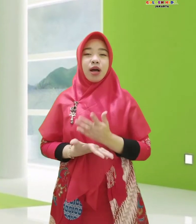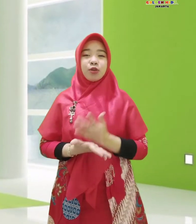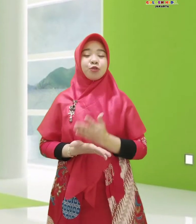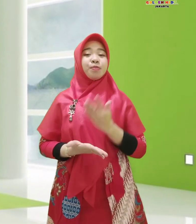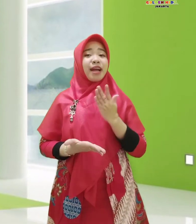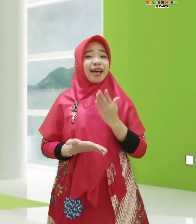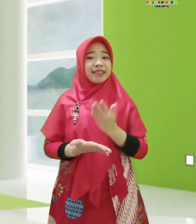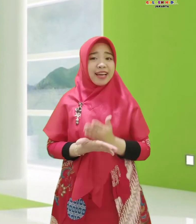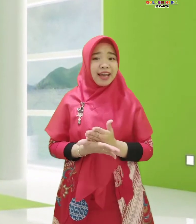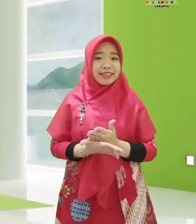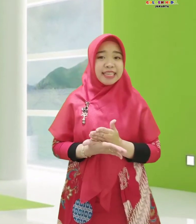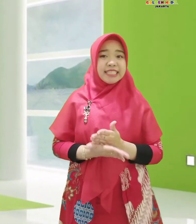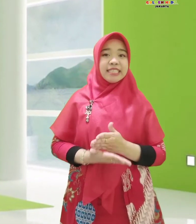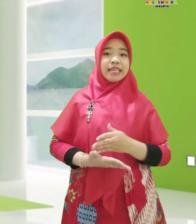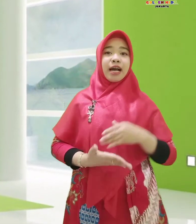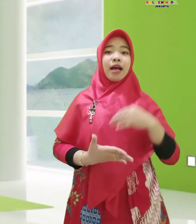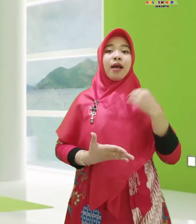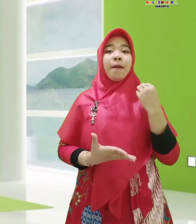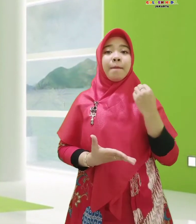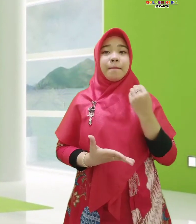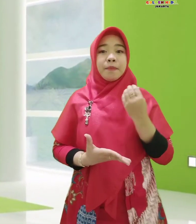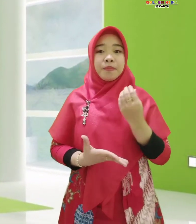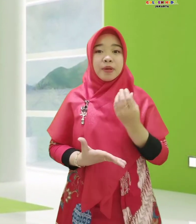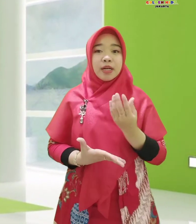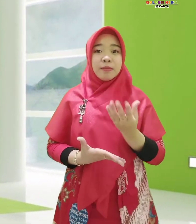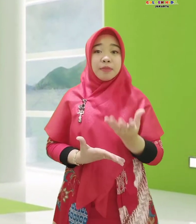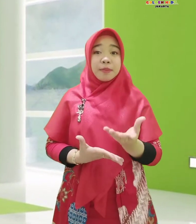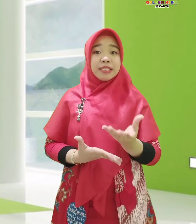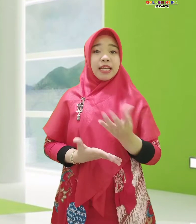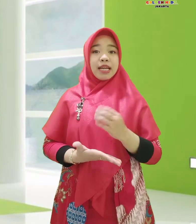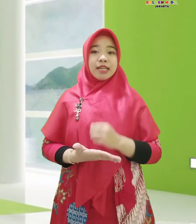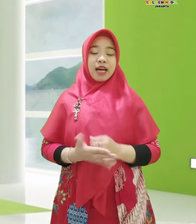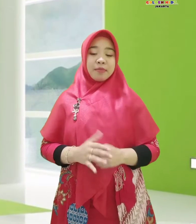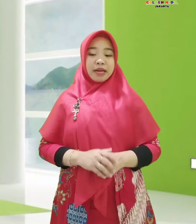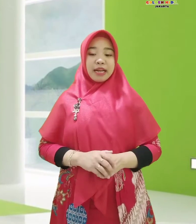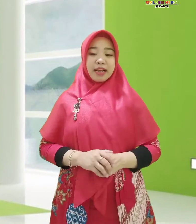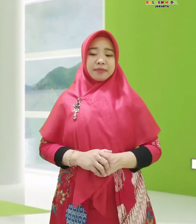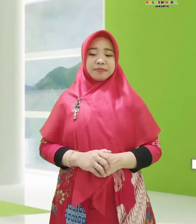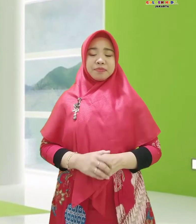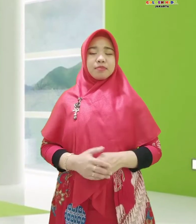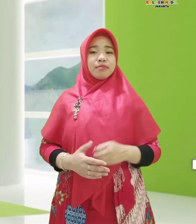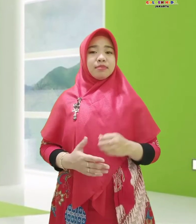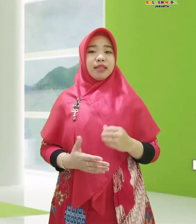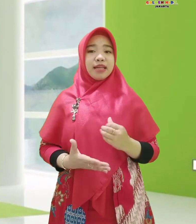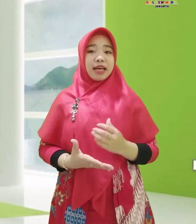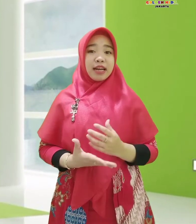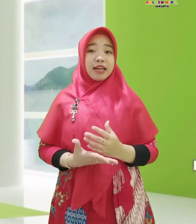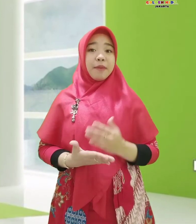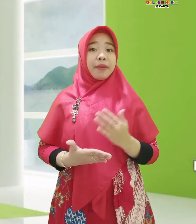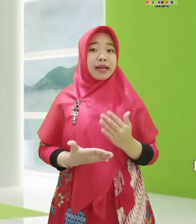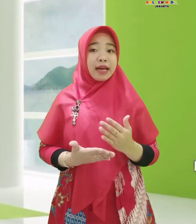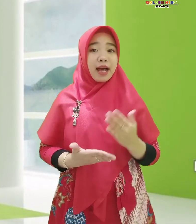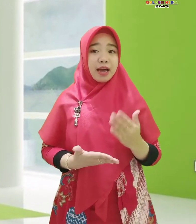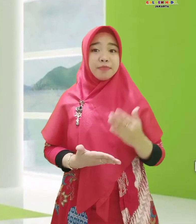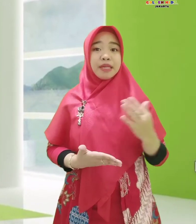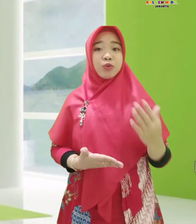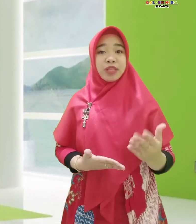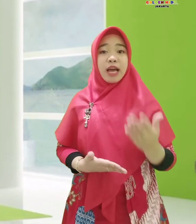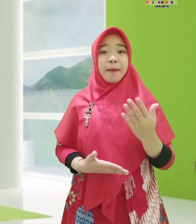harus berhati-hati jika berbicara dengan mereka, karena mereka akan mengikuti apa